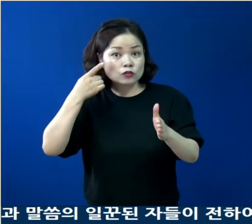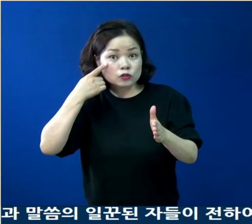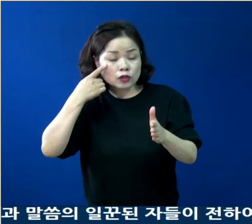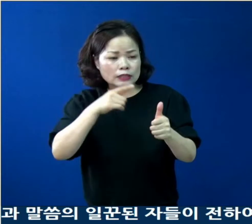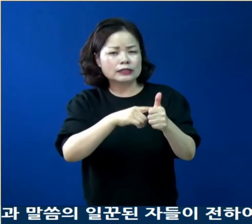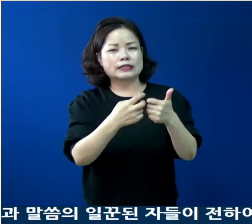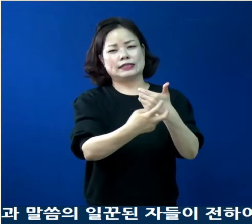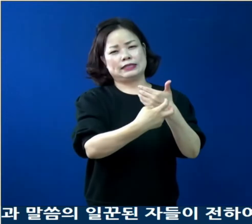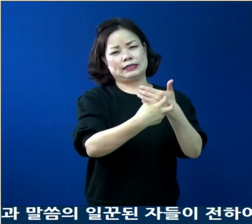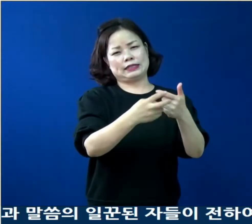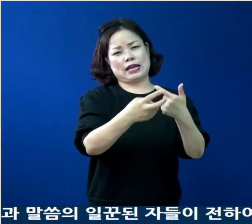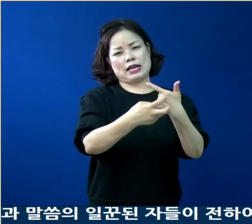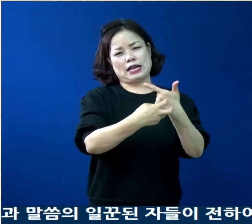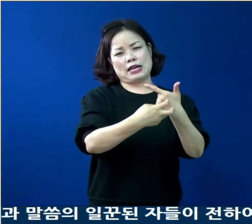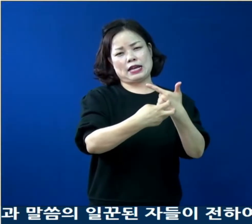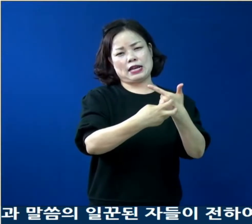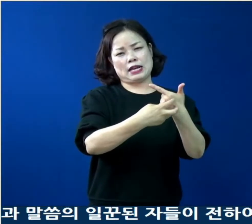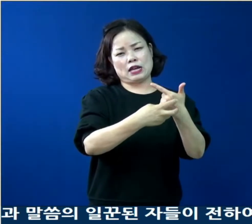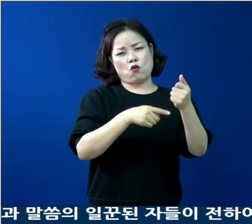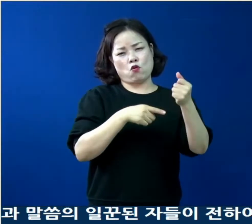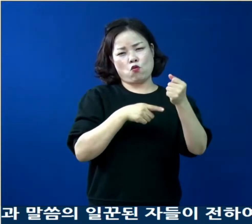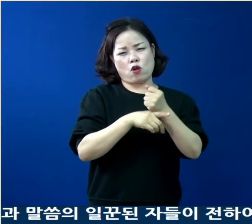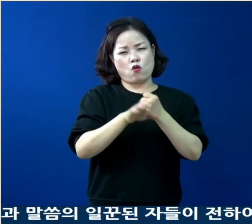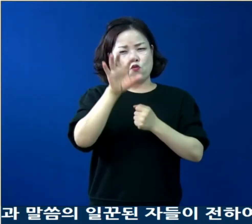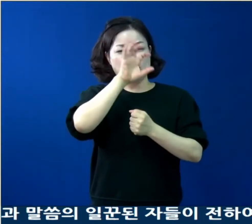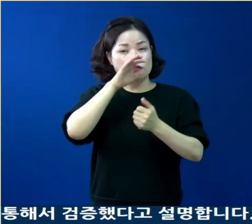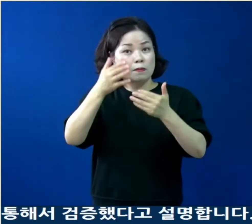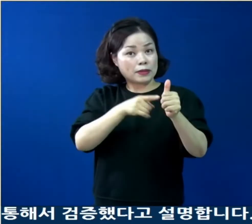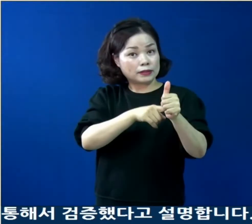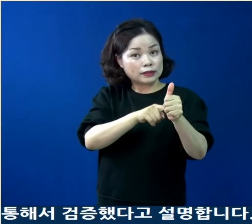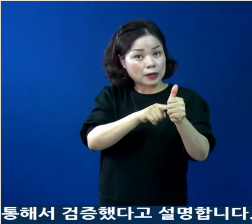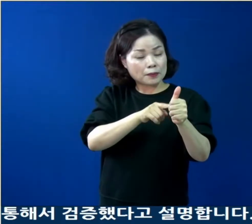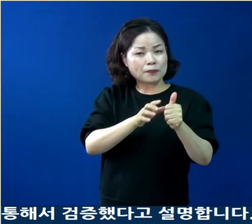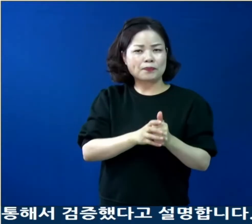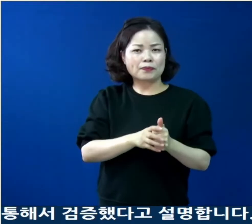그는 의사였습니다. 과학적인 훈련을 받은 사람이겠죠.